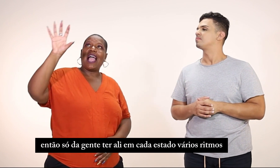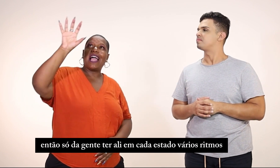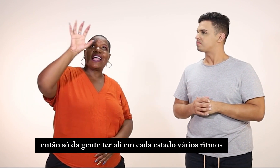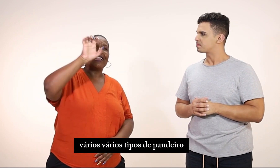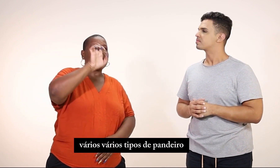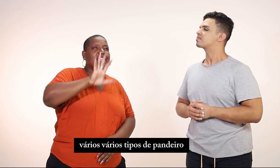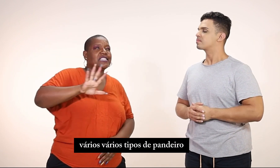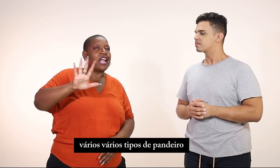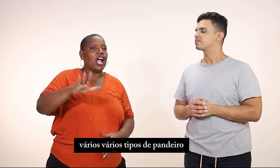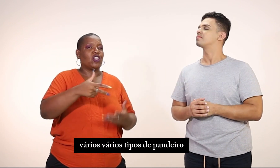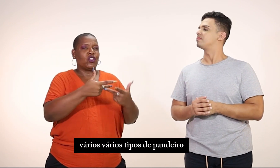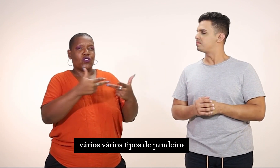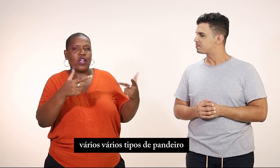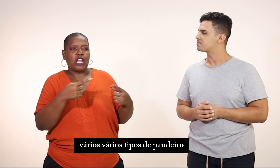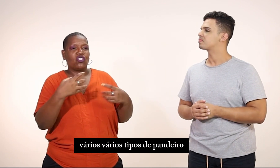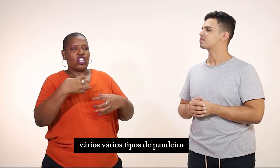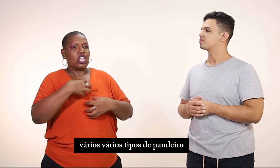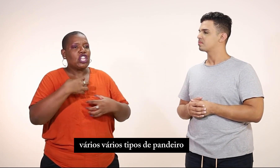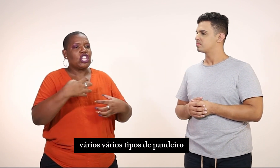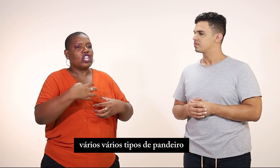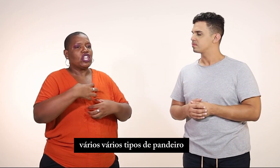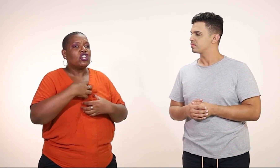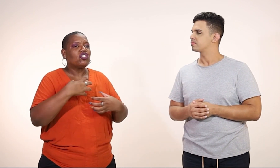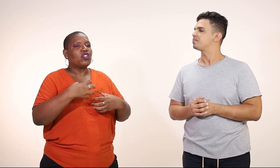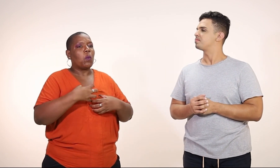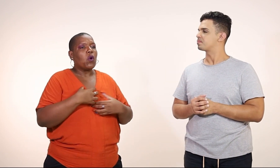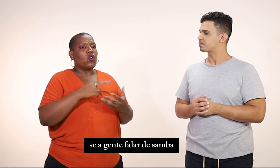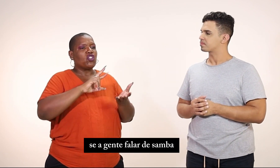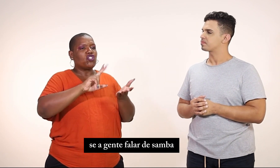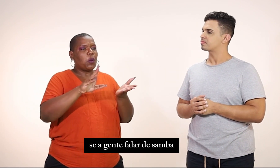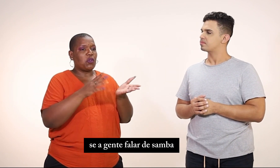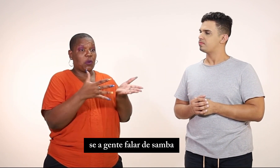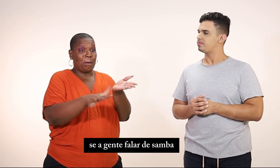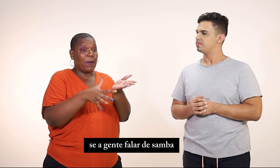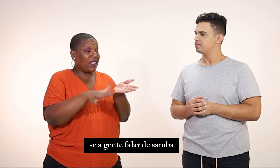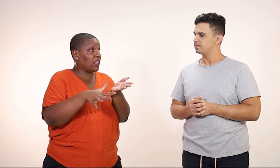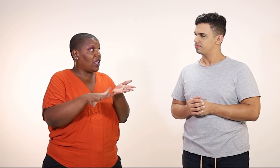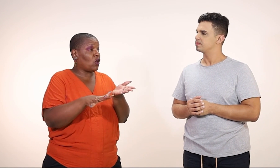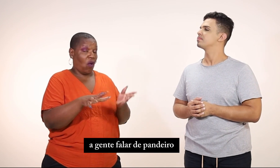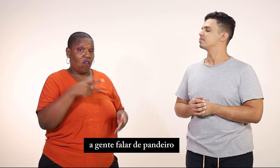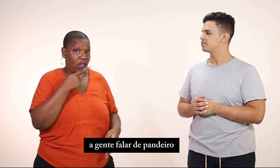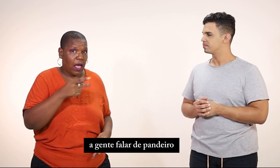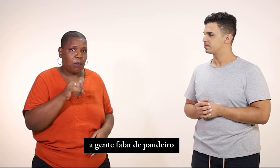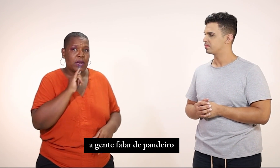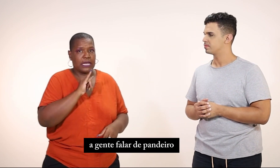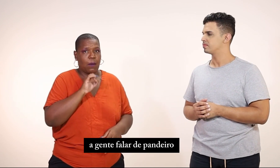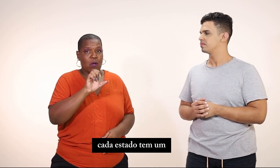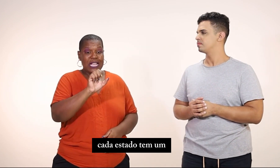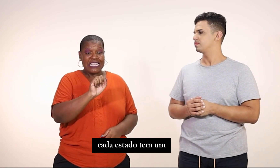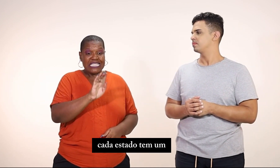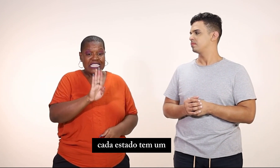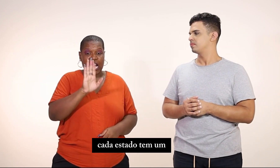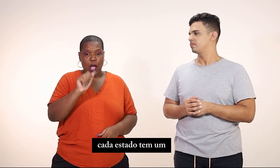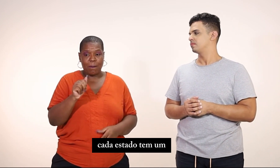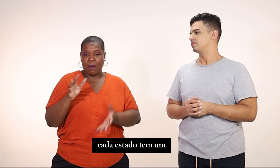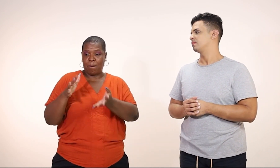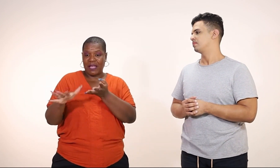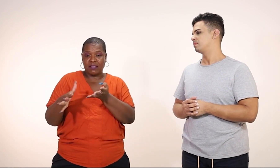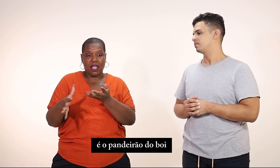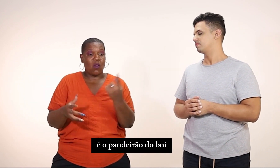ritmos, vários tipos de pandeiro. Se a gente falar de samba, a gente falar de pandeiro, cada estado tem um. É o